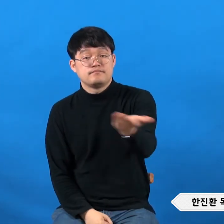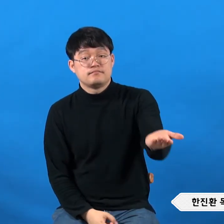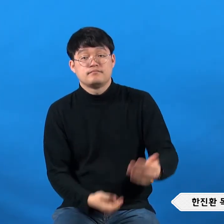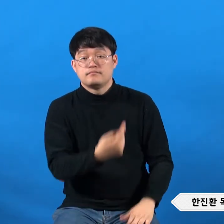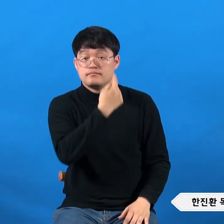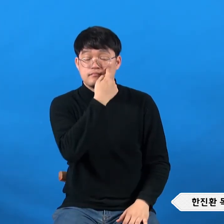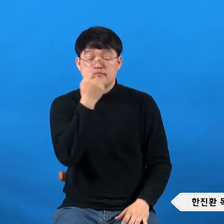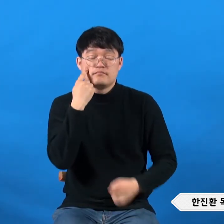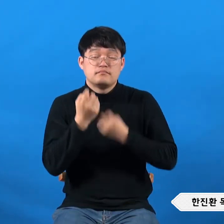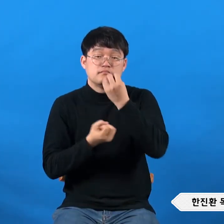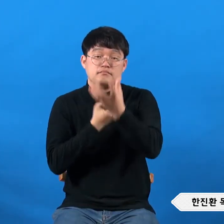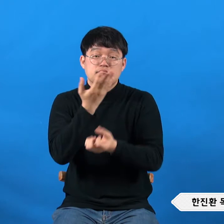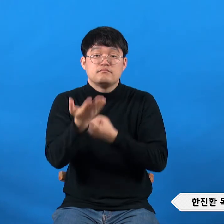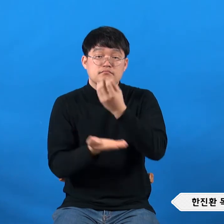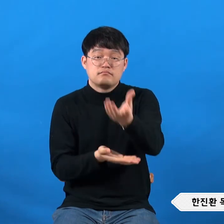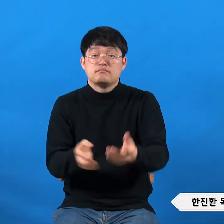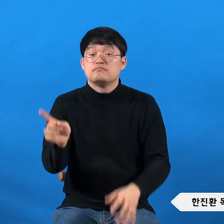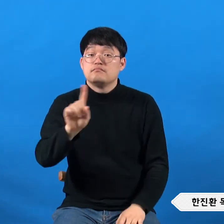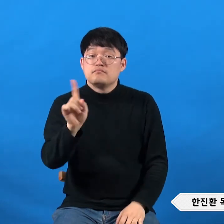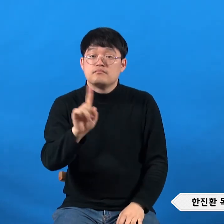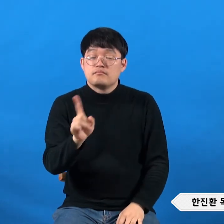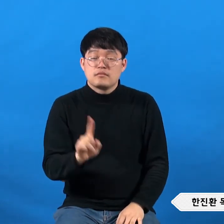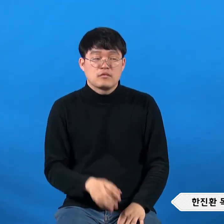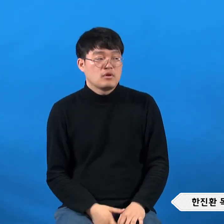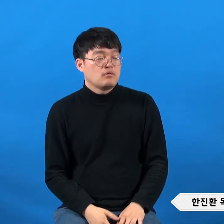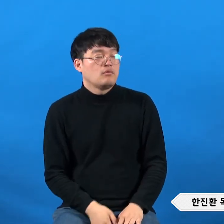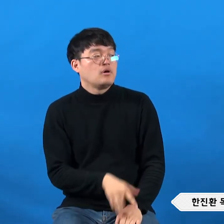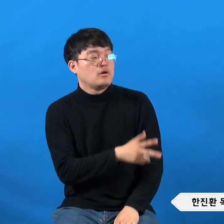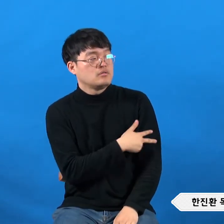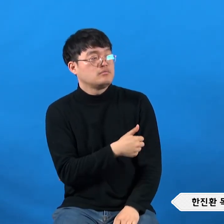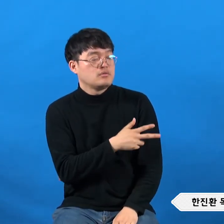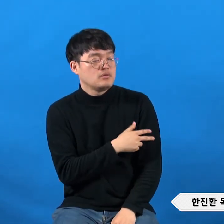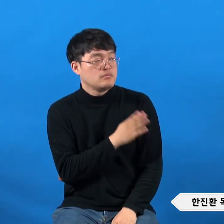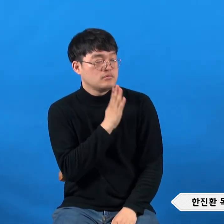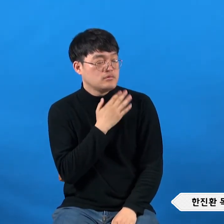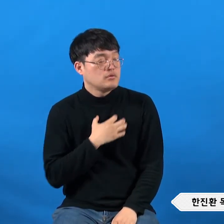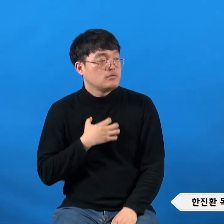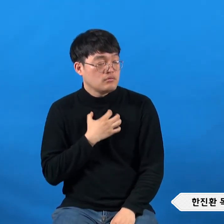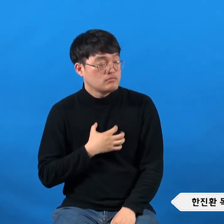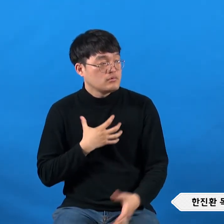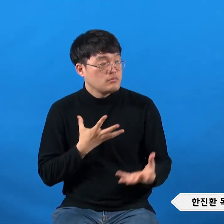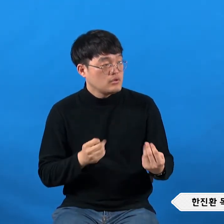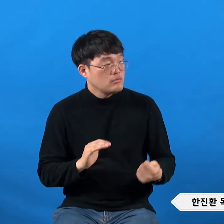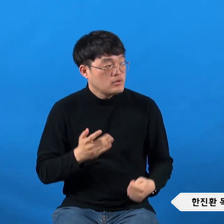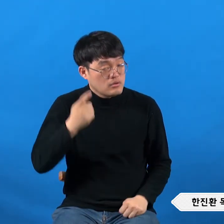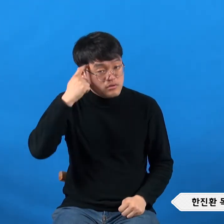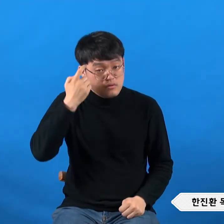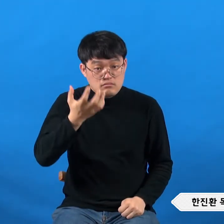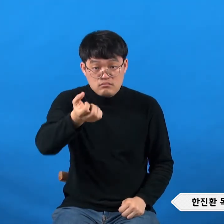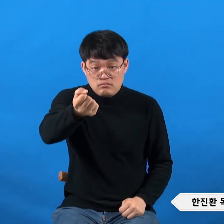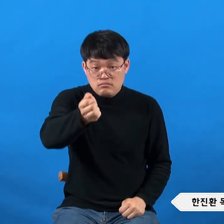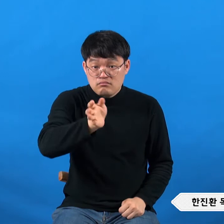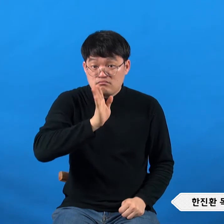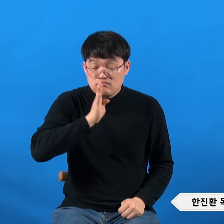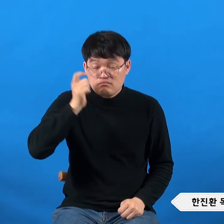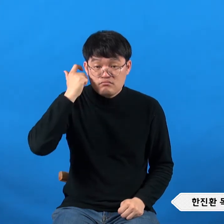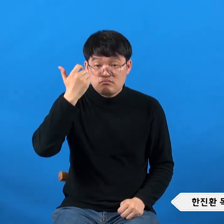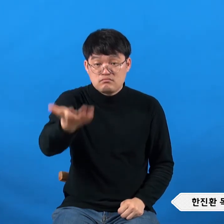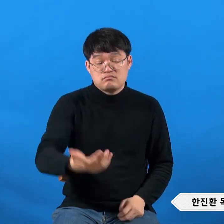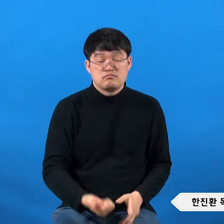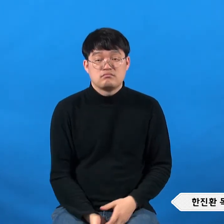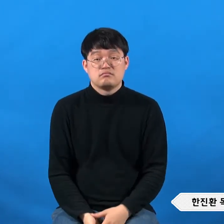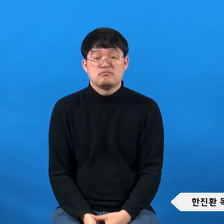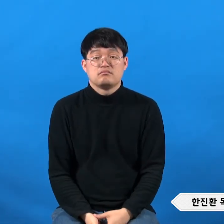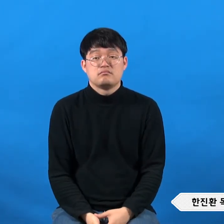여러분, 그 간증이 어떻습니까? 야, 그 집사님 진짜 걱정이 많이 되겠다, 그렇습니까?